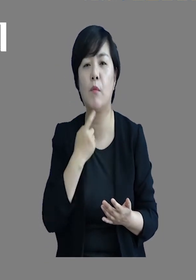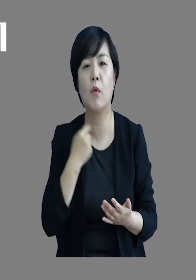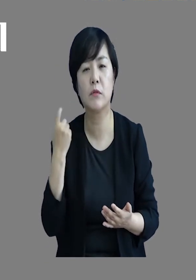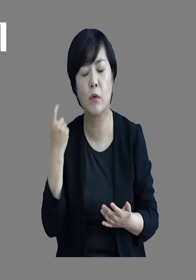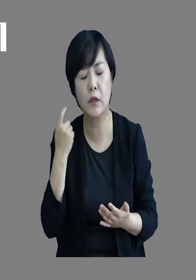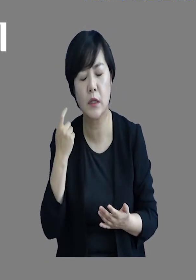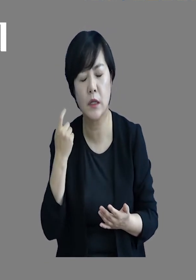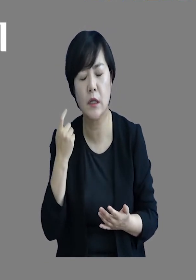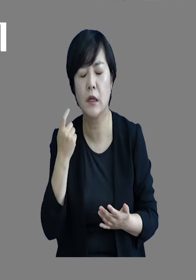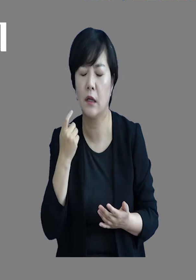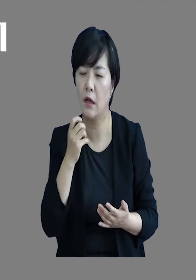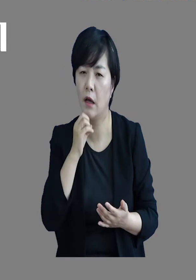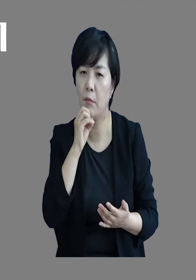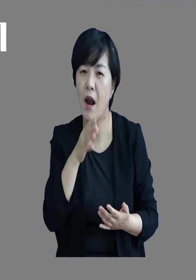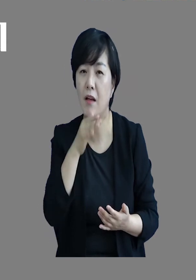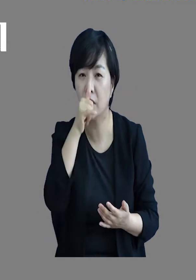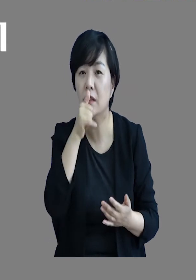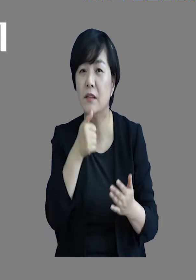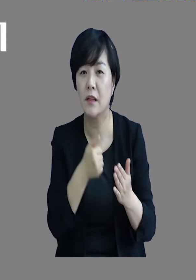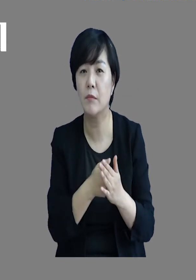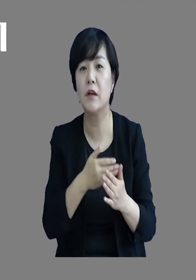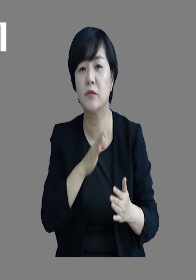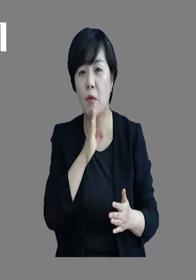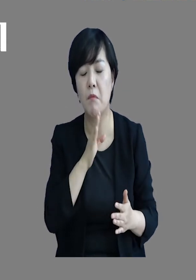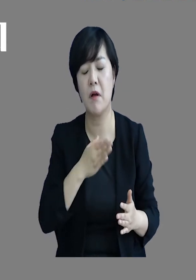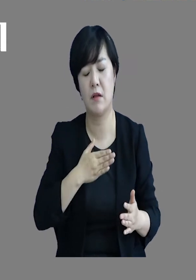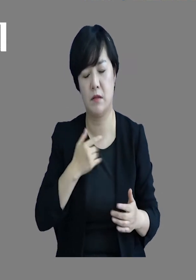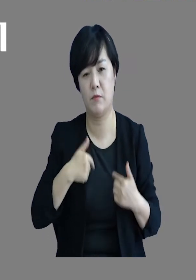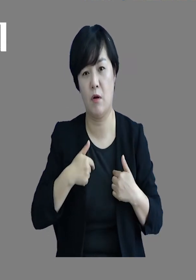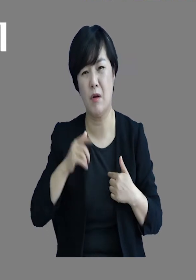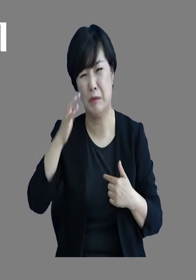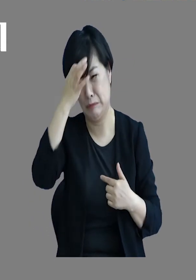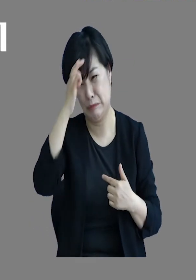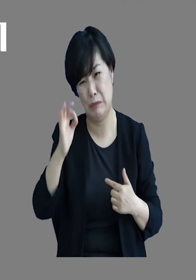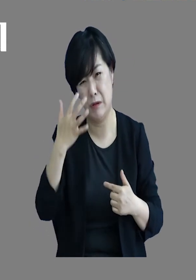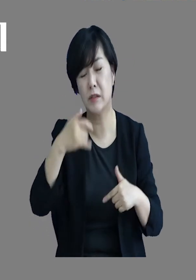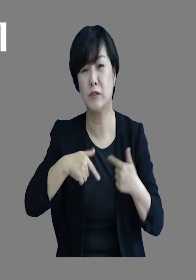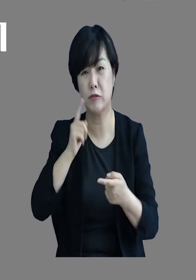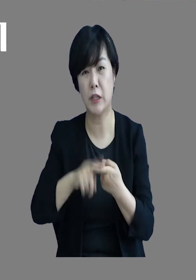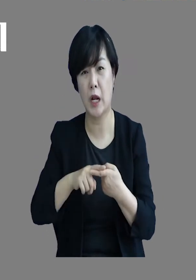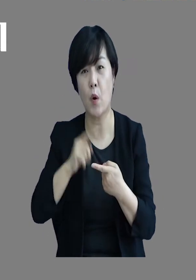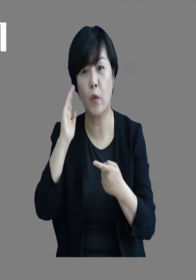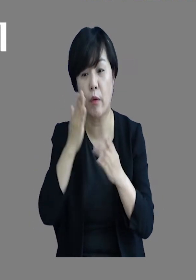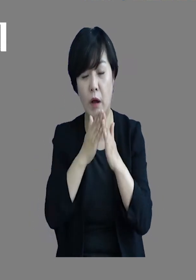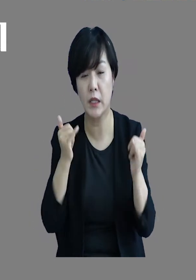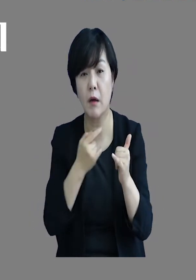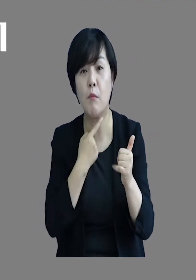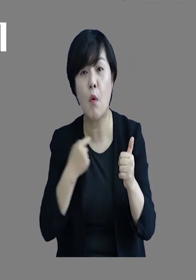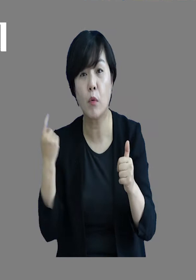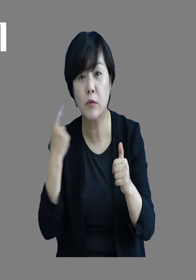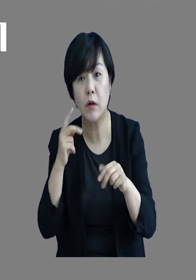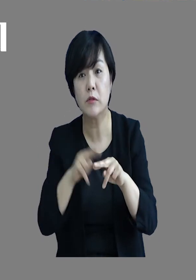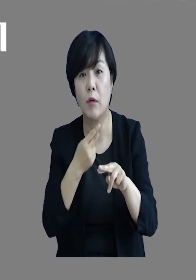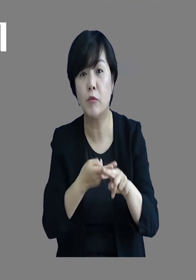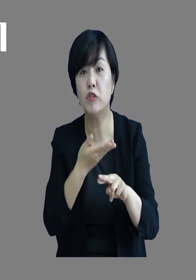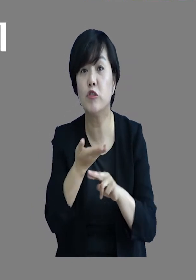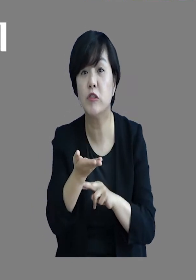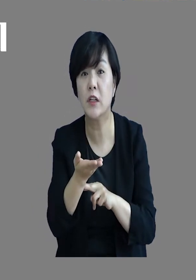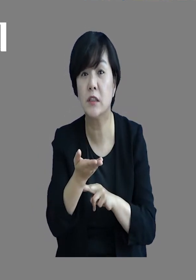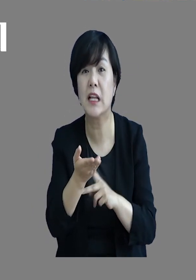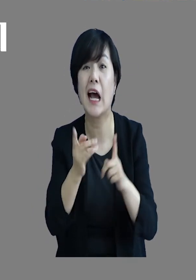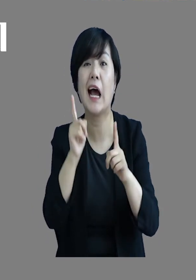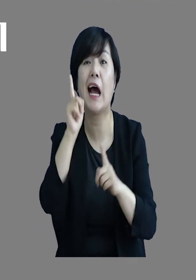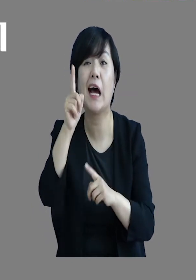목소리를 들려줄 수 있어서 정말 기쁘고. 최신 기술을 도입해 청각 장애인에게 목소리를 선물한다는